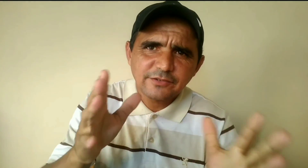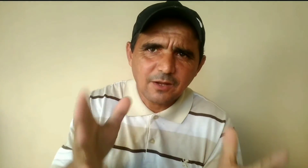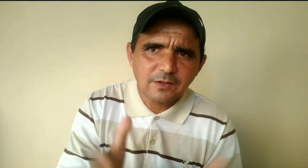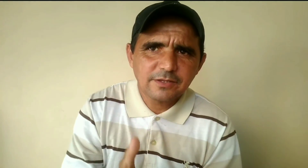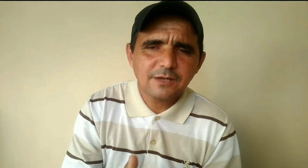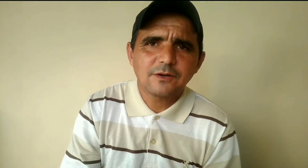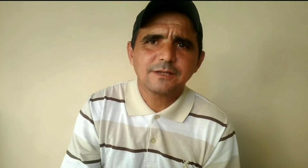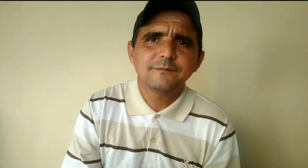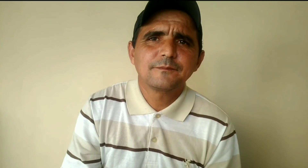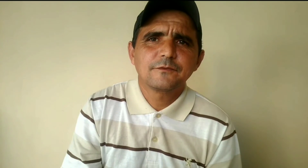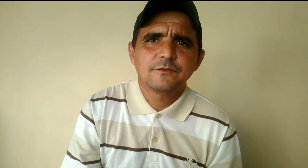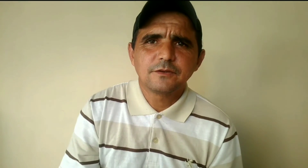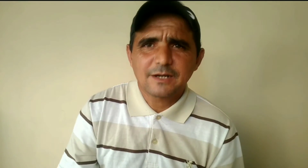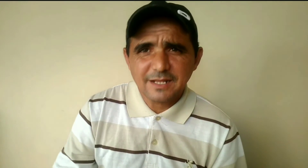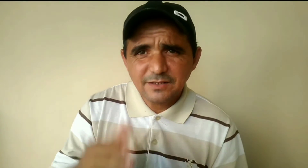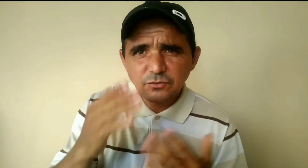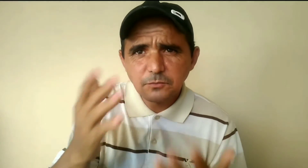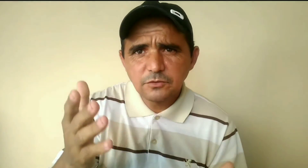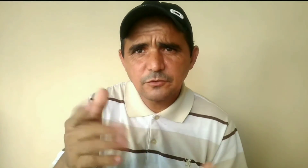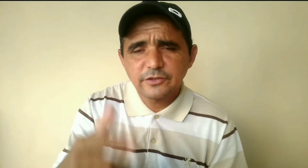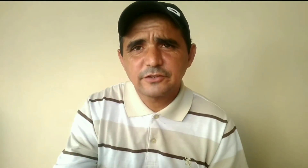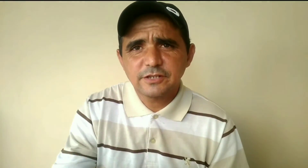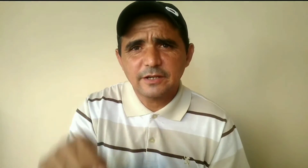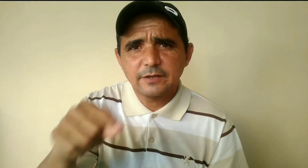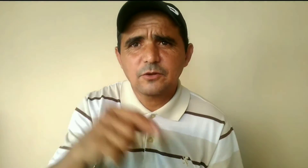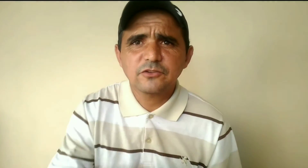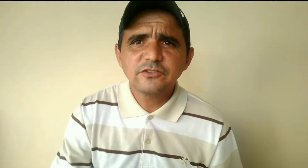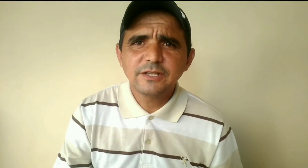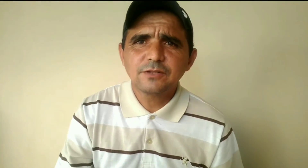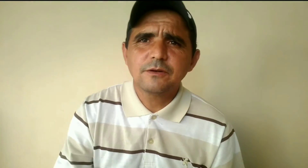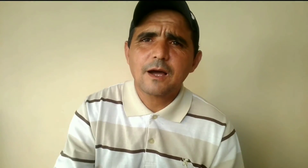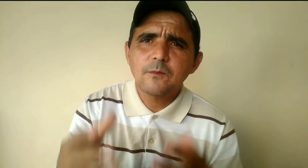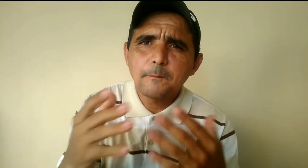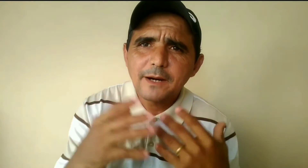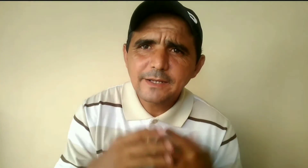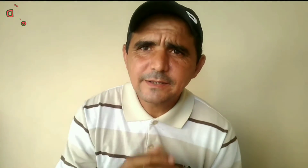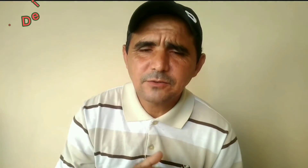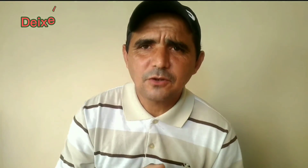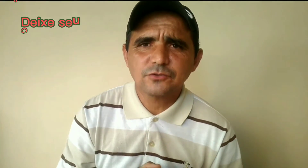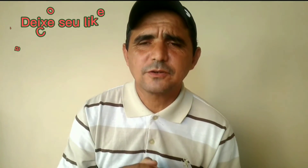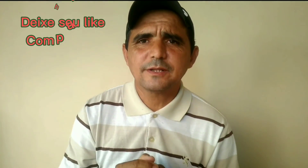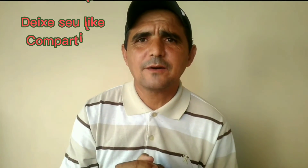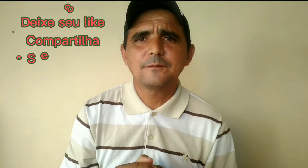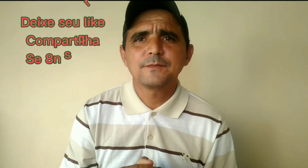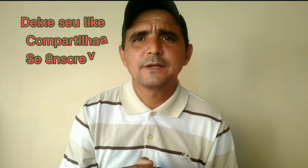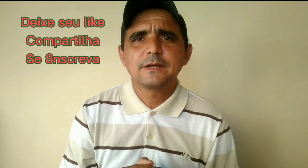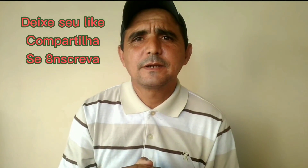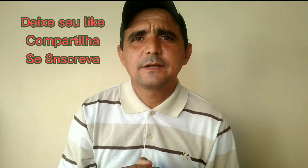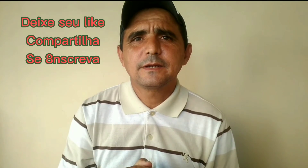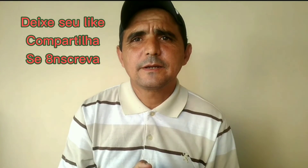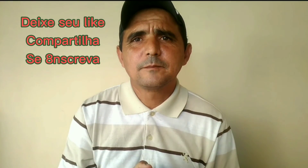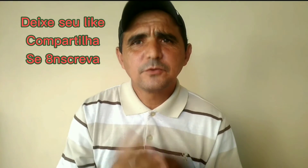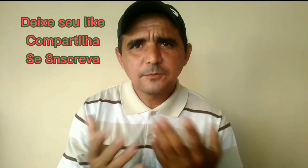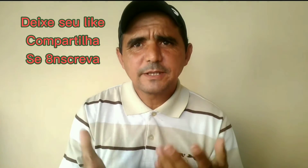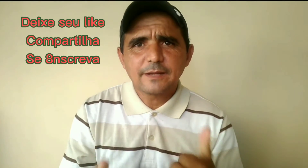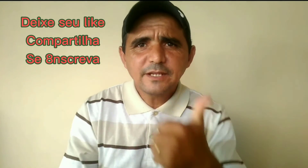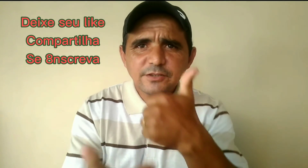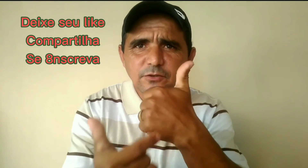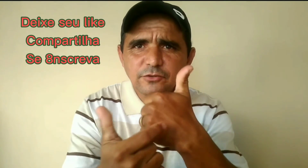essa aula até agora. Eu agradeço muito vocês que já é o nosso inscrito, acompanha aí o nosso canal. Muito obrigado. Deixa aí o